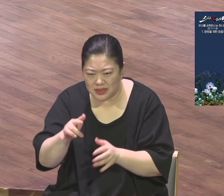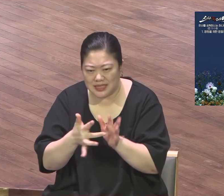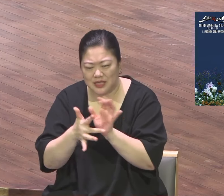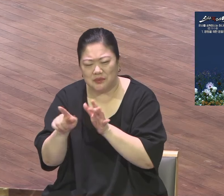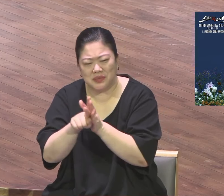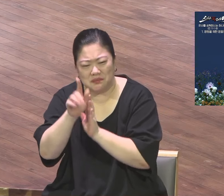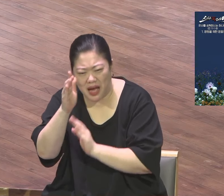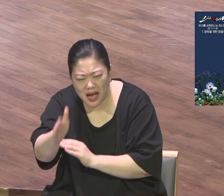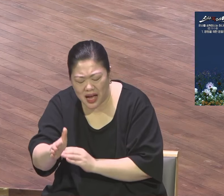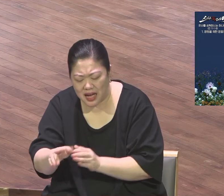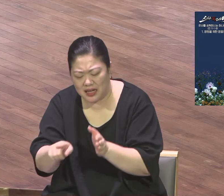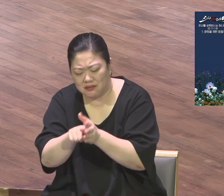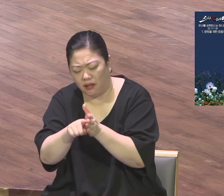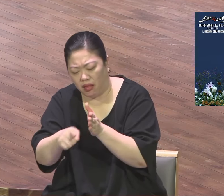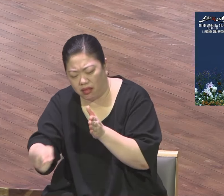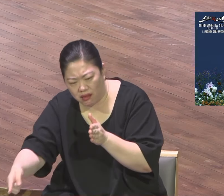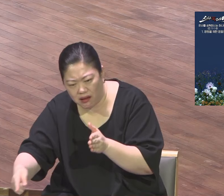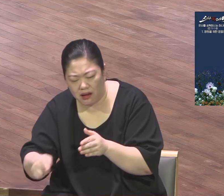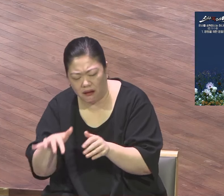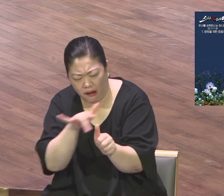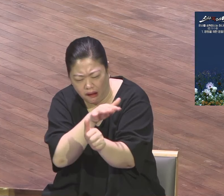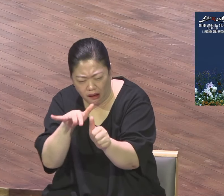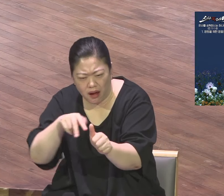예원교회는 반석에 지은 교회다.